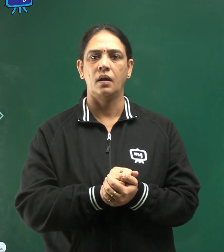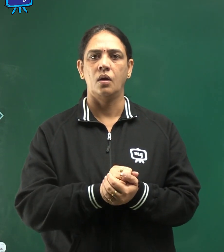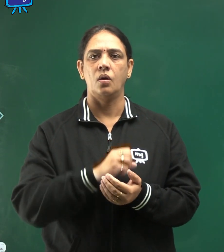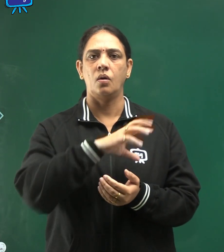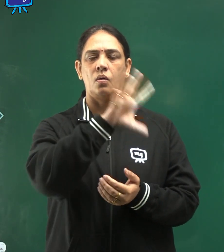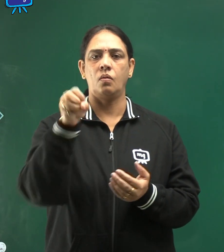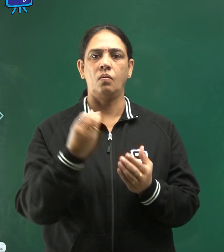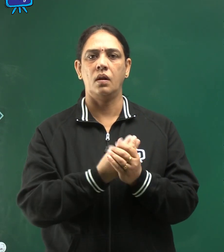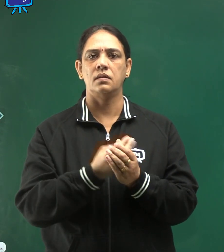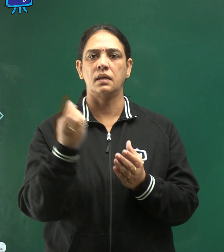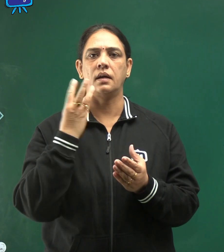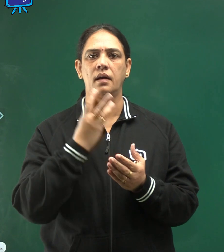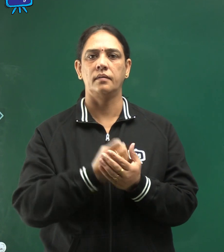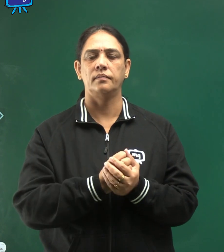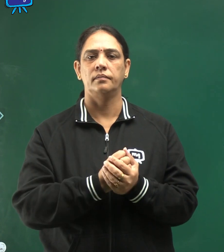अंक